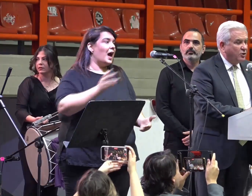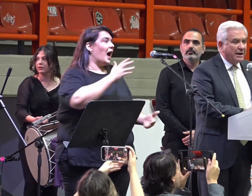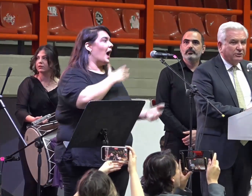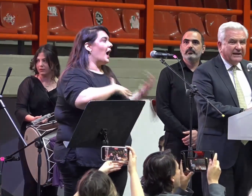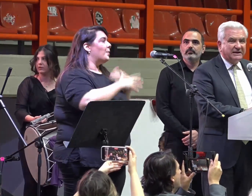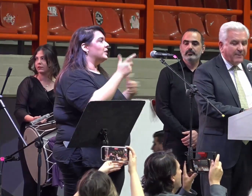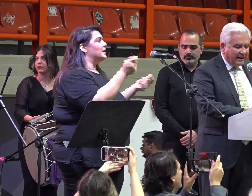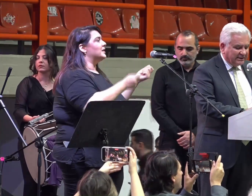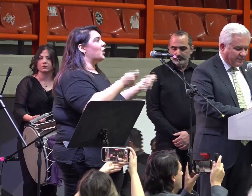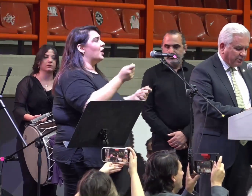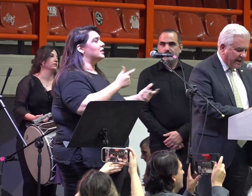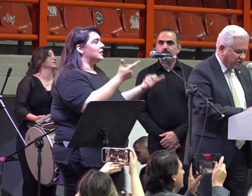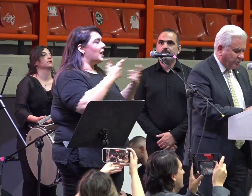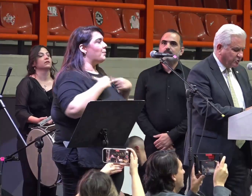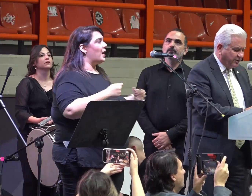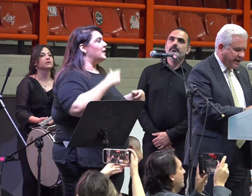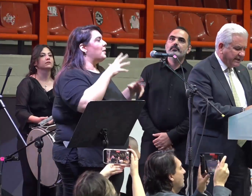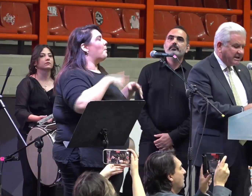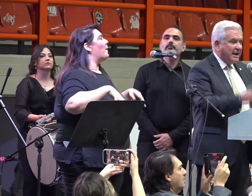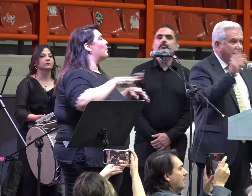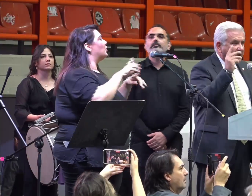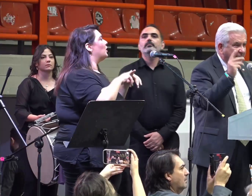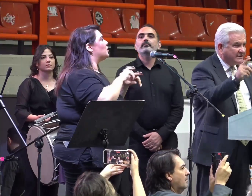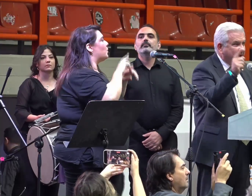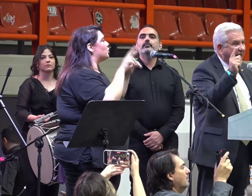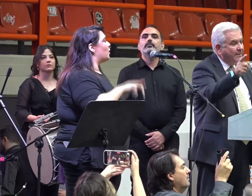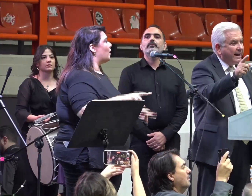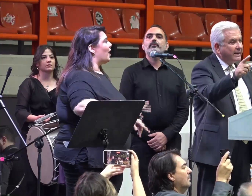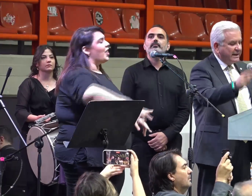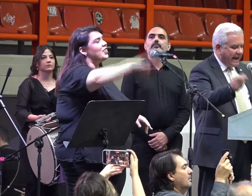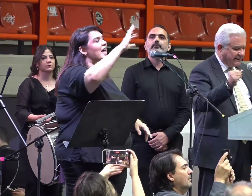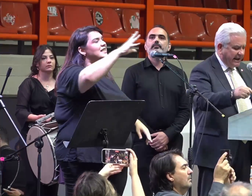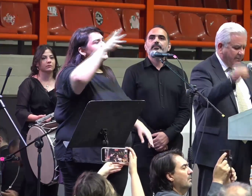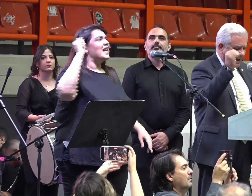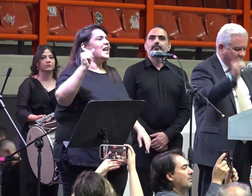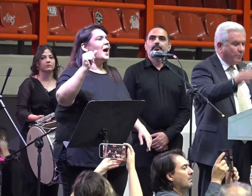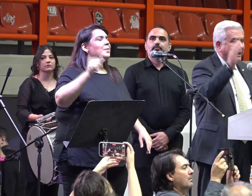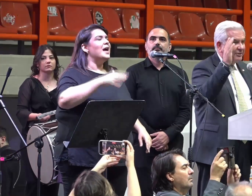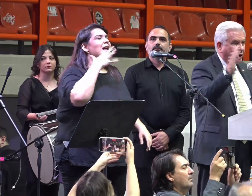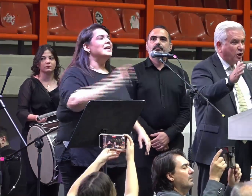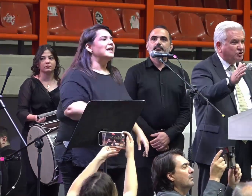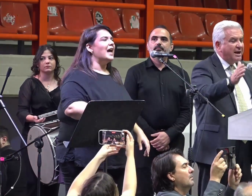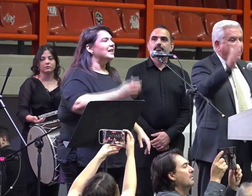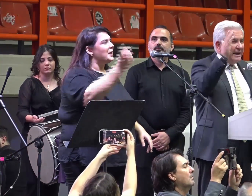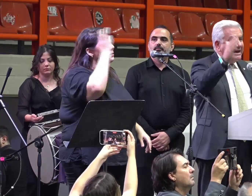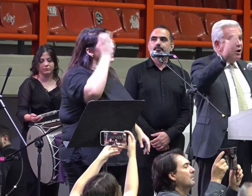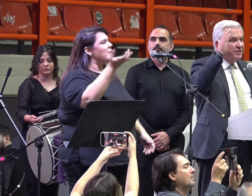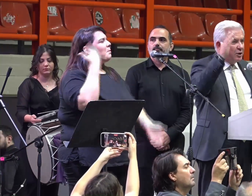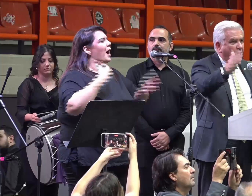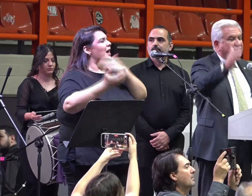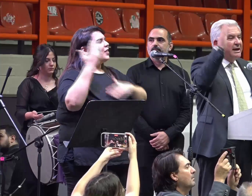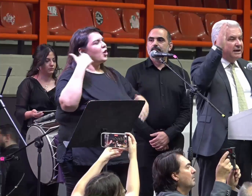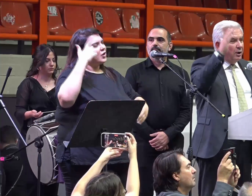αγαπητοί διοργανωτές και μέλη της Ποποντιακής Ομοσπονδίας, δεν ξεχνάμε γιατί η μνήμη του παρελθόντος είναι